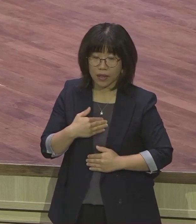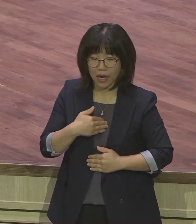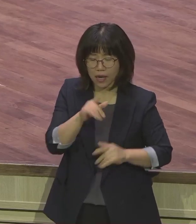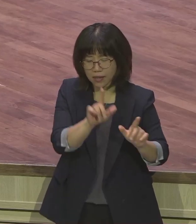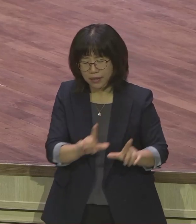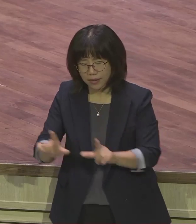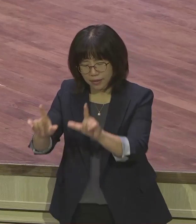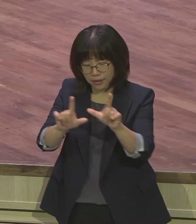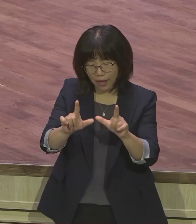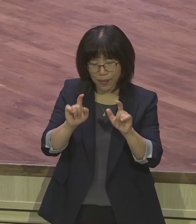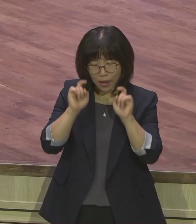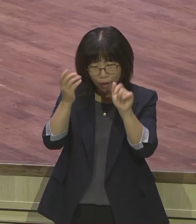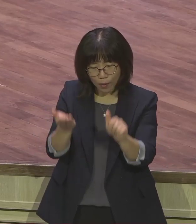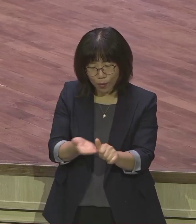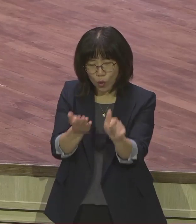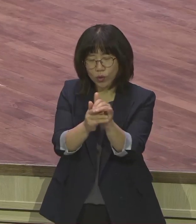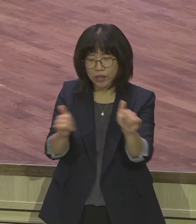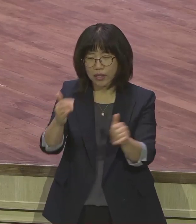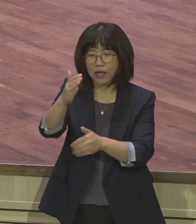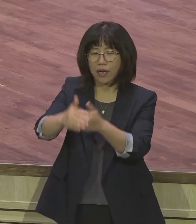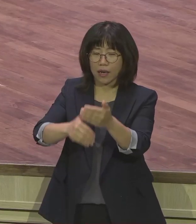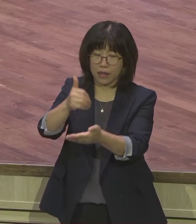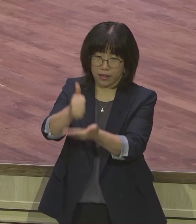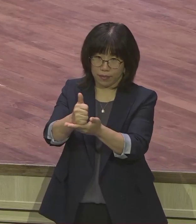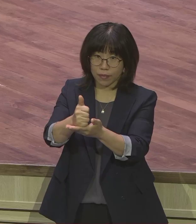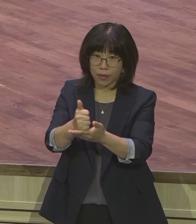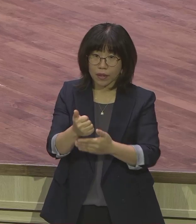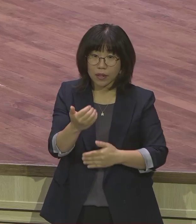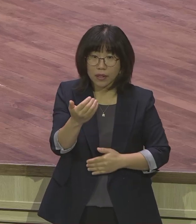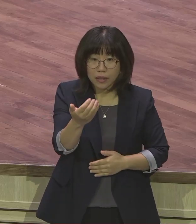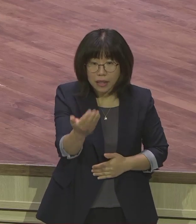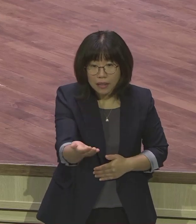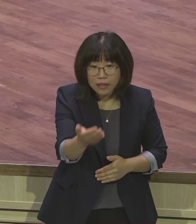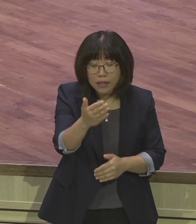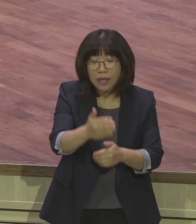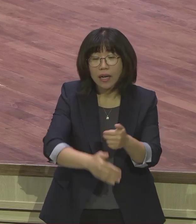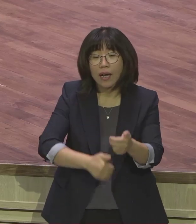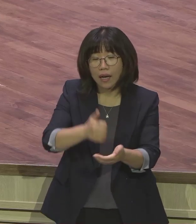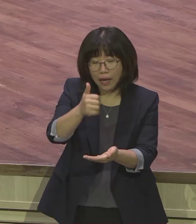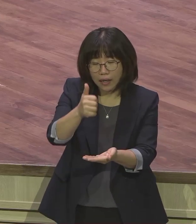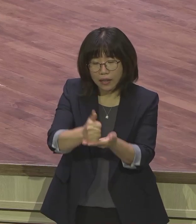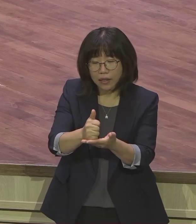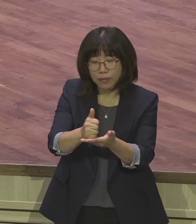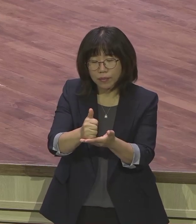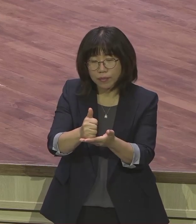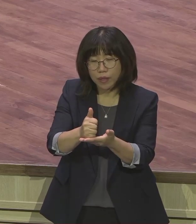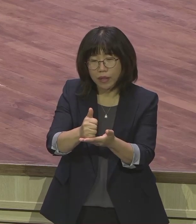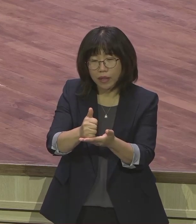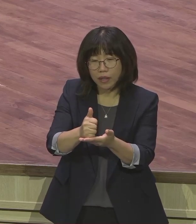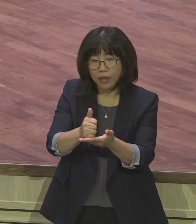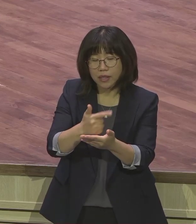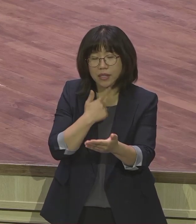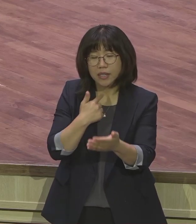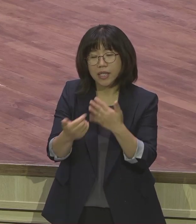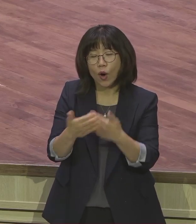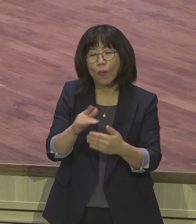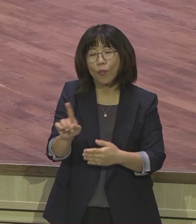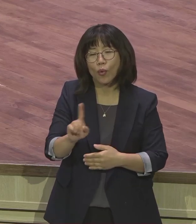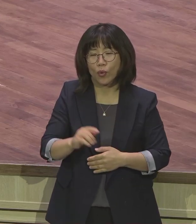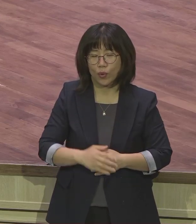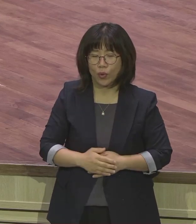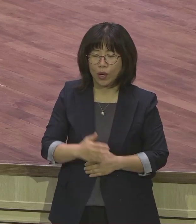하나님이시라 여러분은 하나님을 어떤 하나님으로 체험하고 살고 있습니까